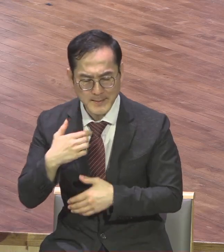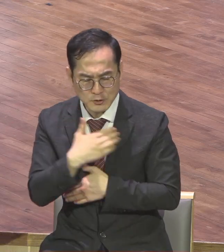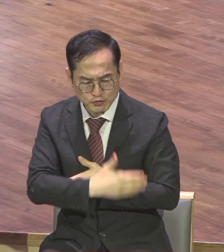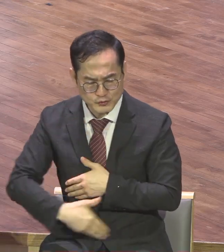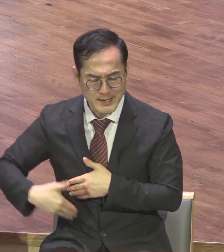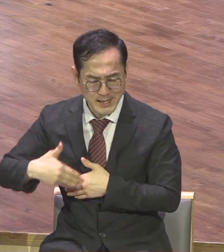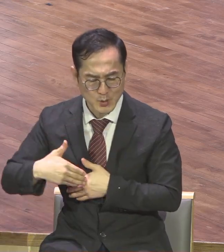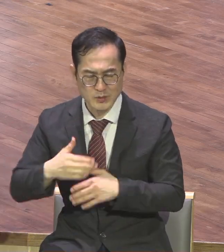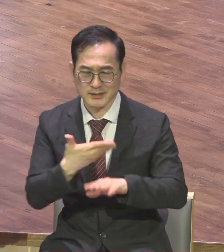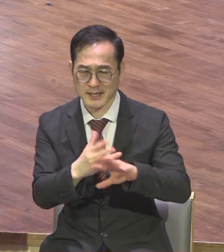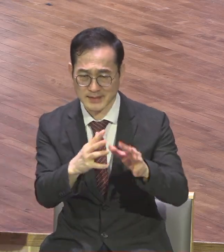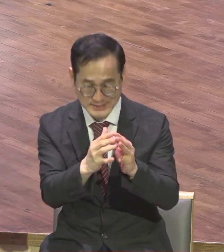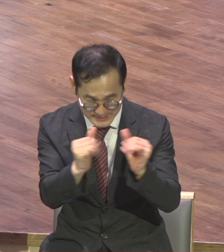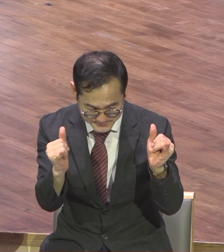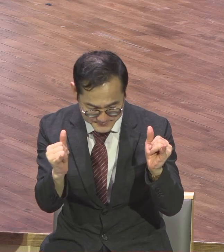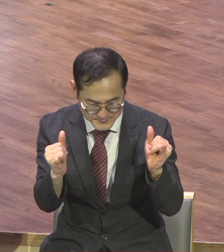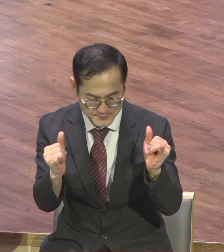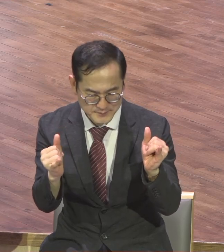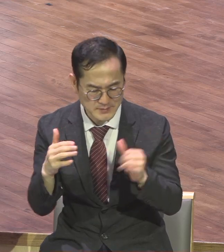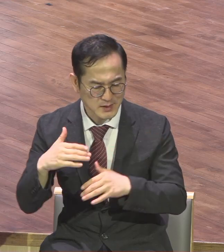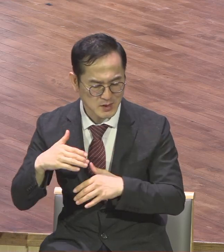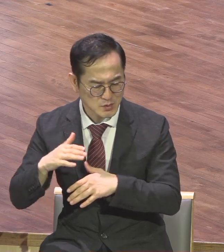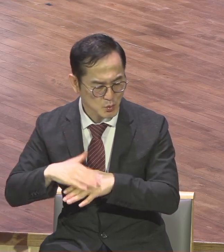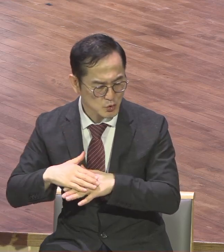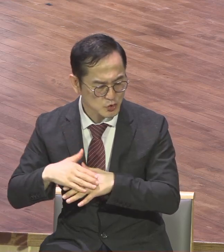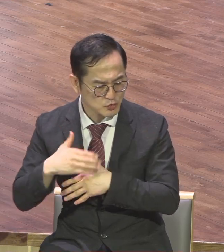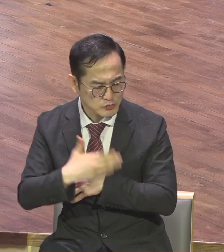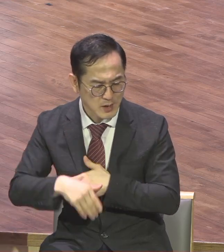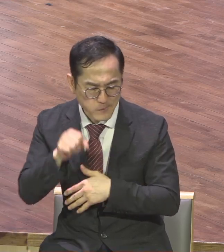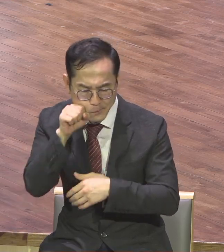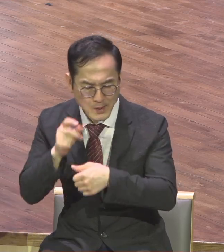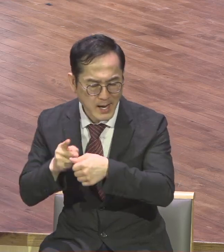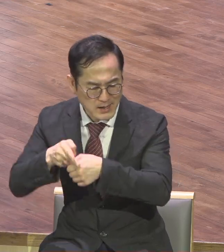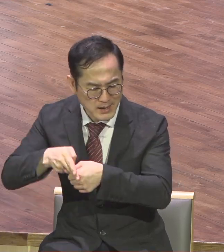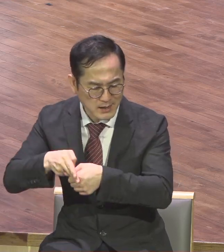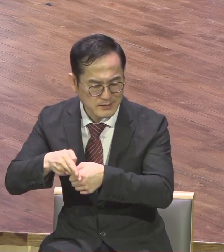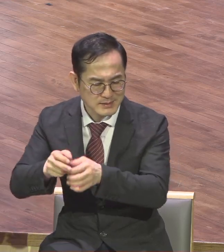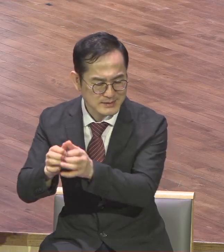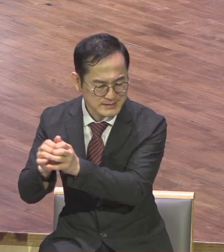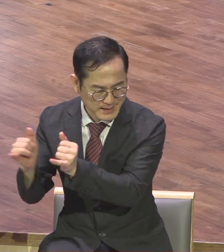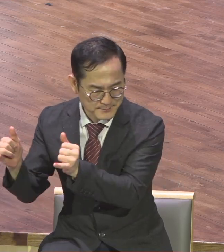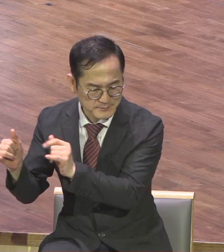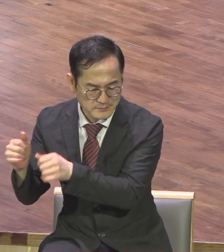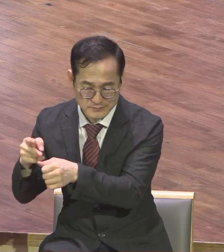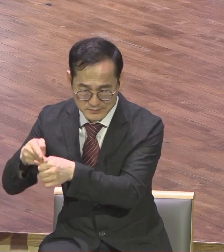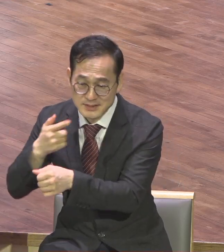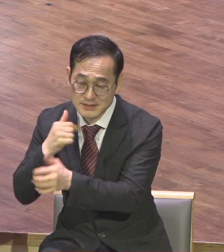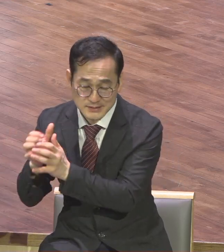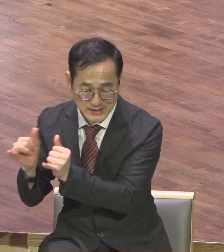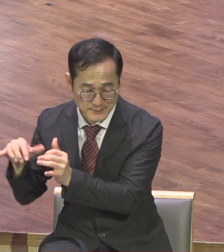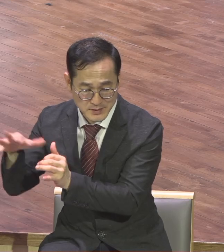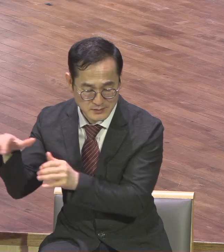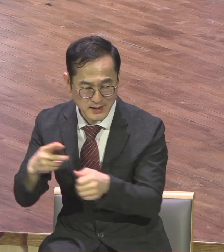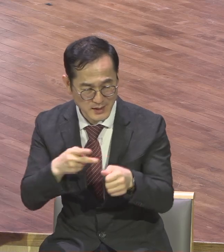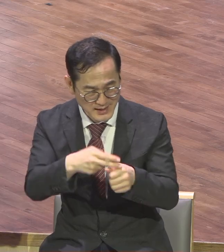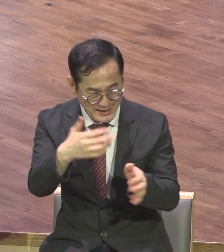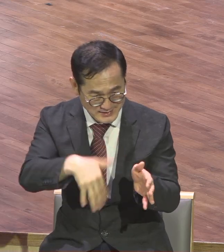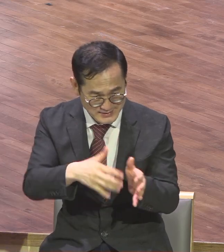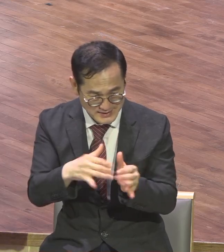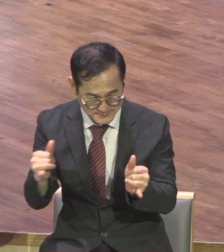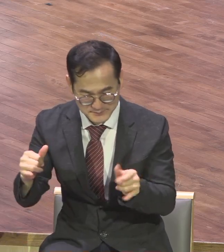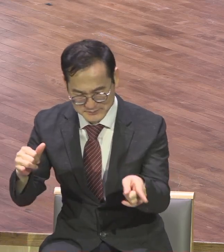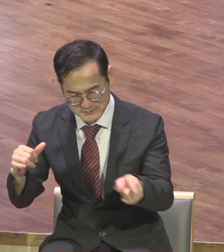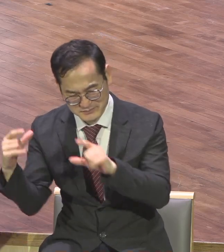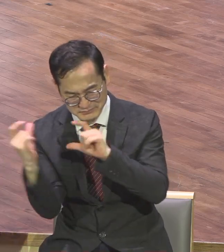그때의 육체로는 이방인이요 손으로 육체에 행한 할례를 받은 물이라 칭하는 자들로부터 할례를 받지 않은 물이라 칭함을 받는